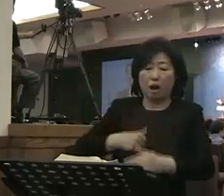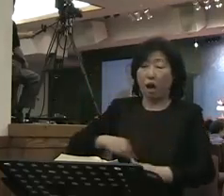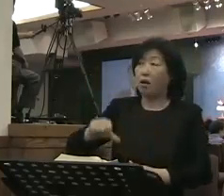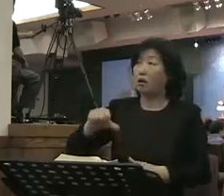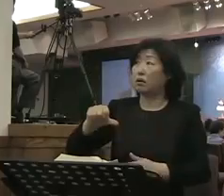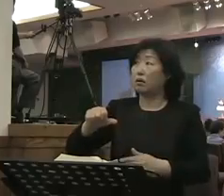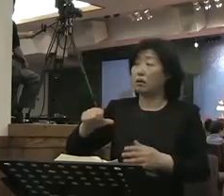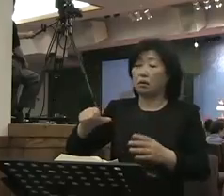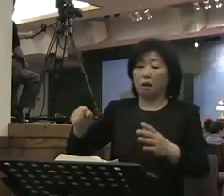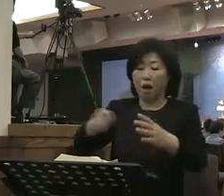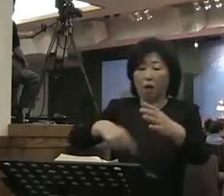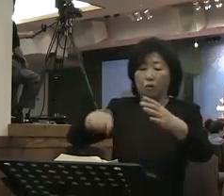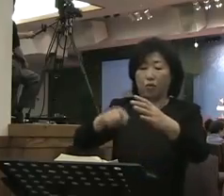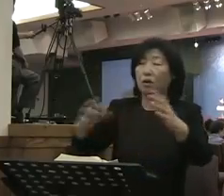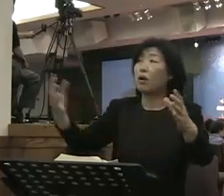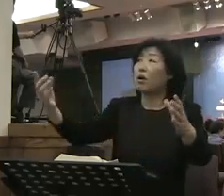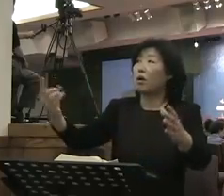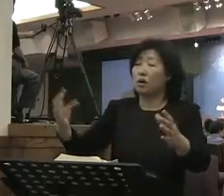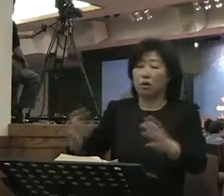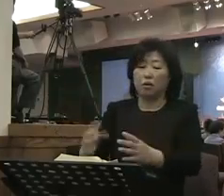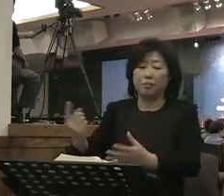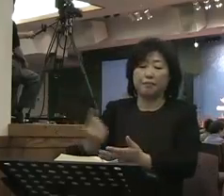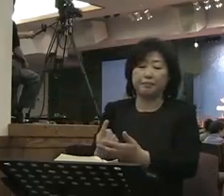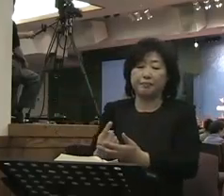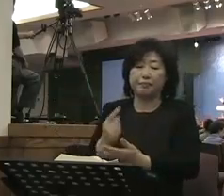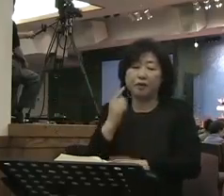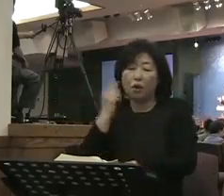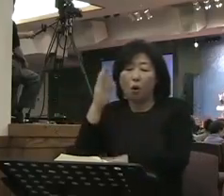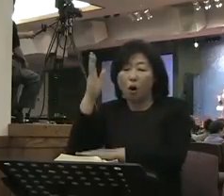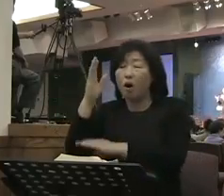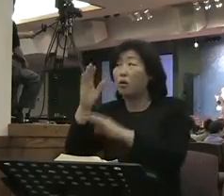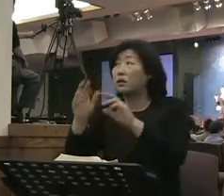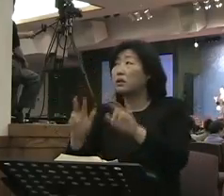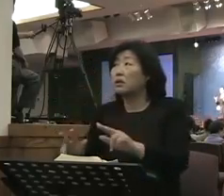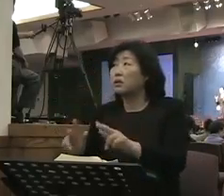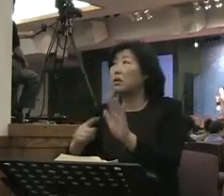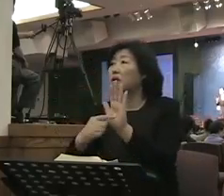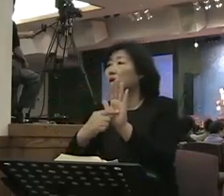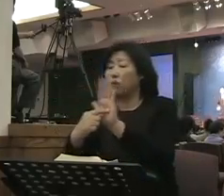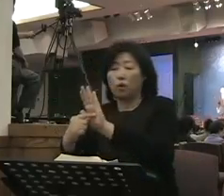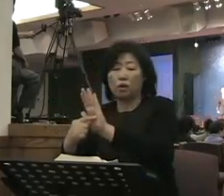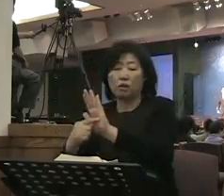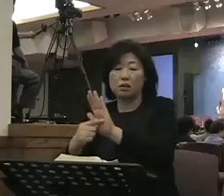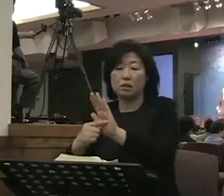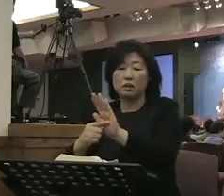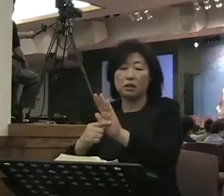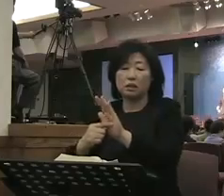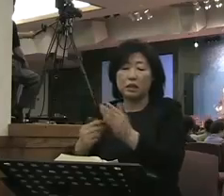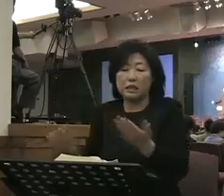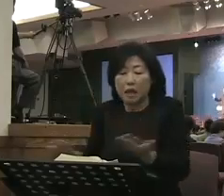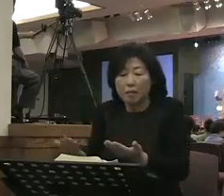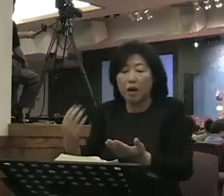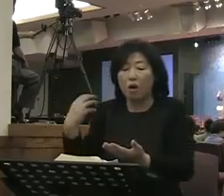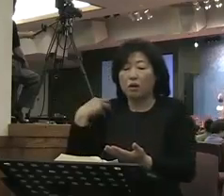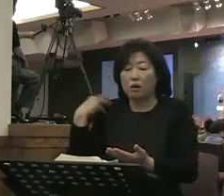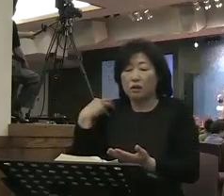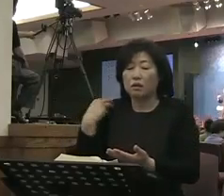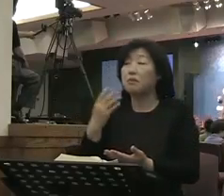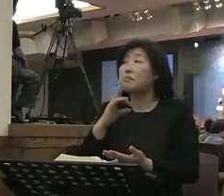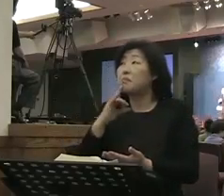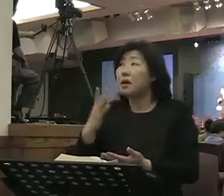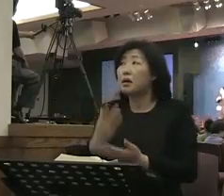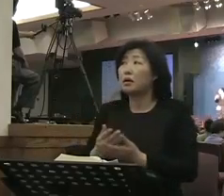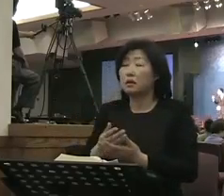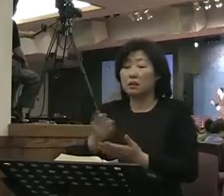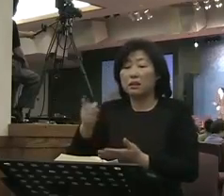가운데 임하셨는데 하나님의 아들들은 그의 영광을 이제 드러내며 사는 것이 사명이었지만 그때 하나님의